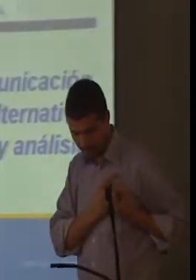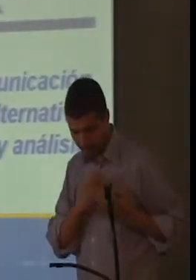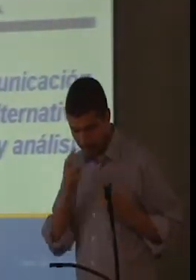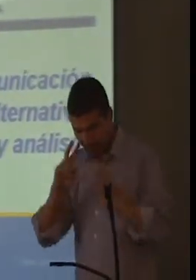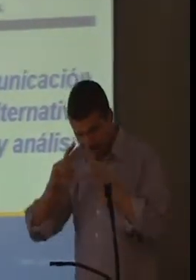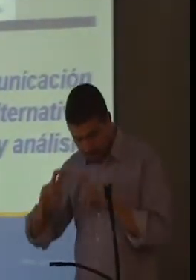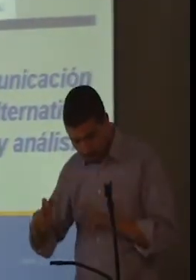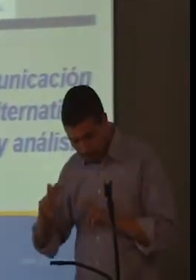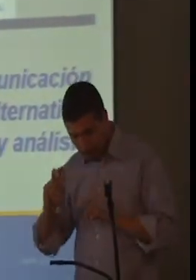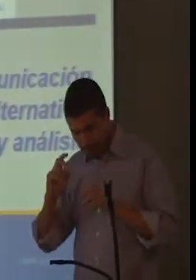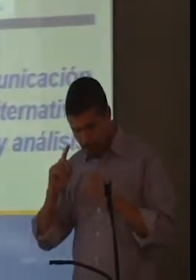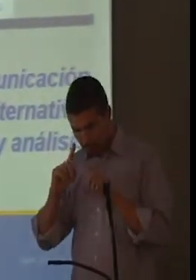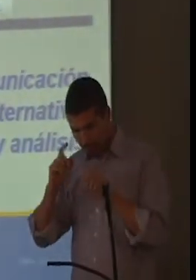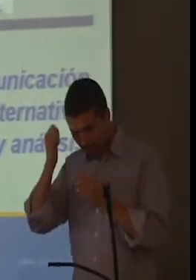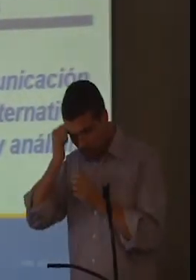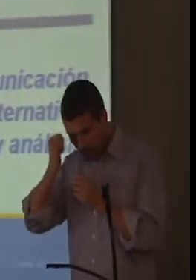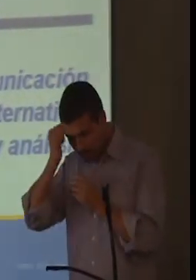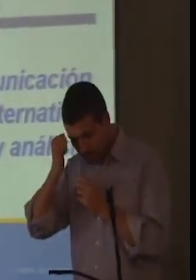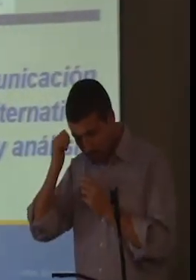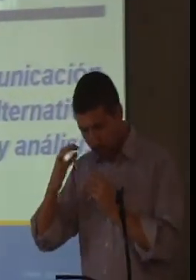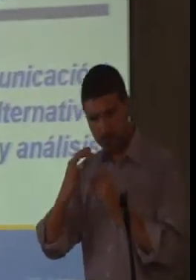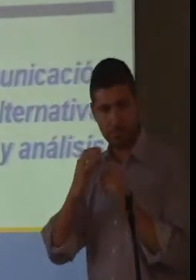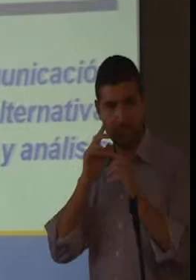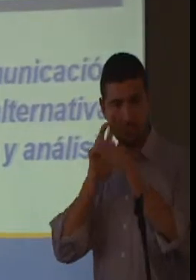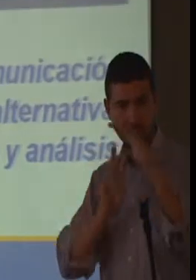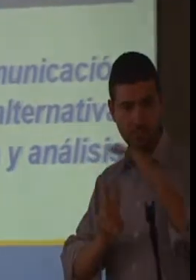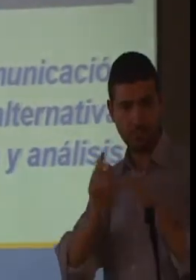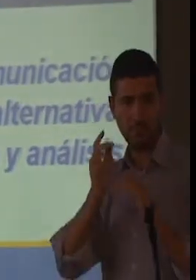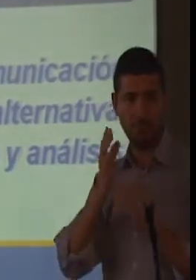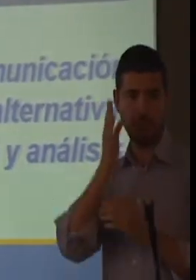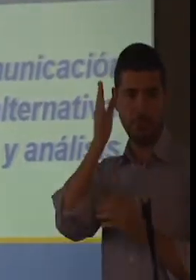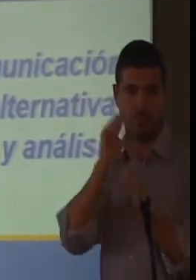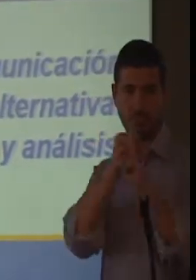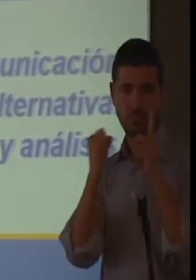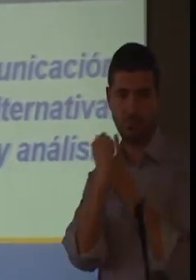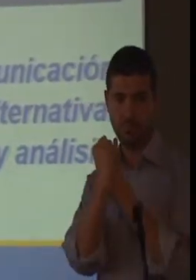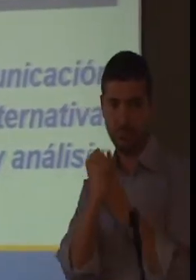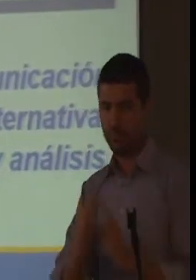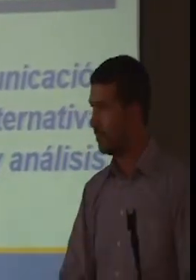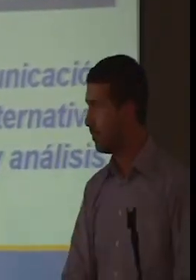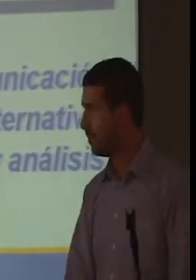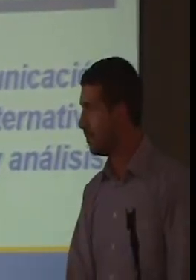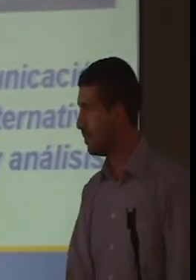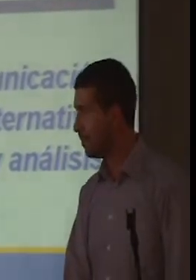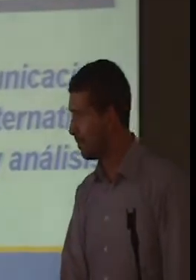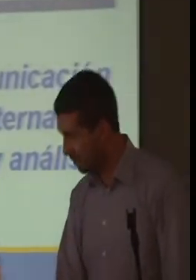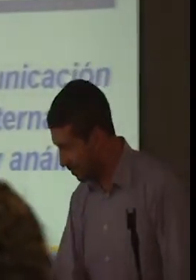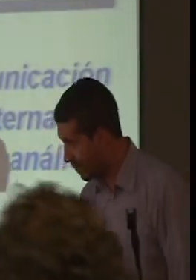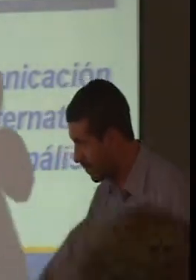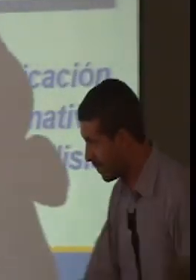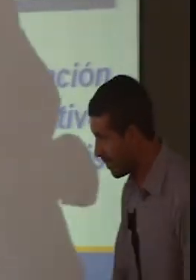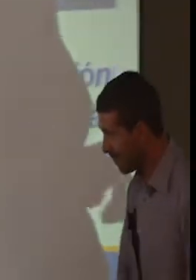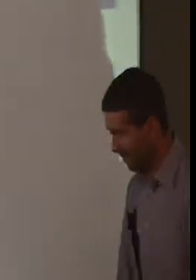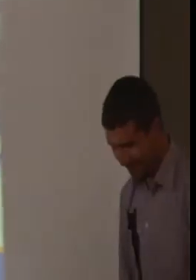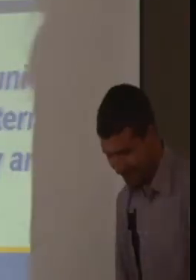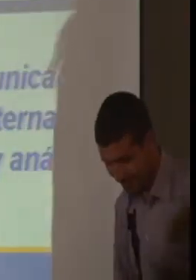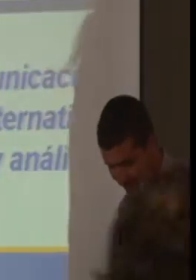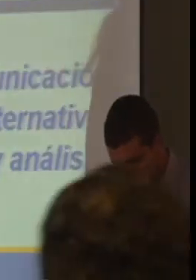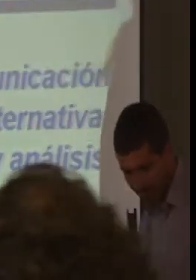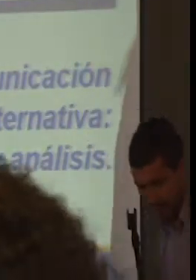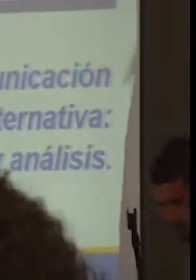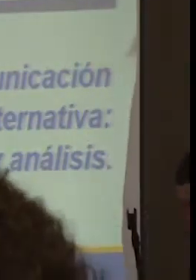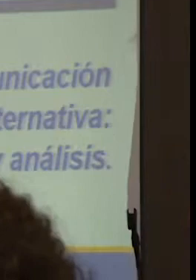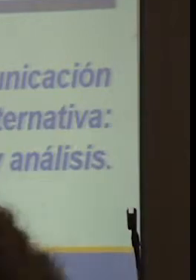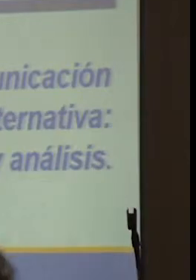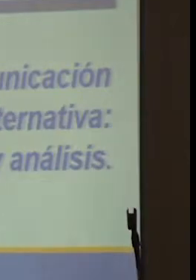El panel es Comunicación Aumentativa y Alternativa en el marco de la Universidad Pedagógica Nacional, Investigación, Docencia